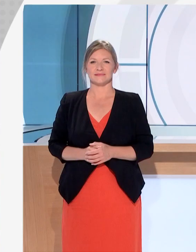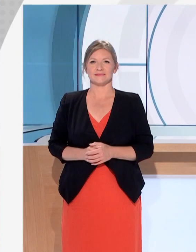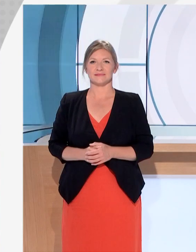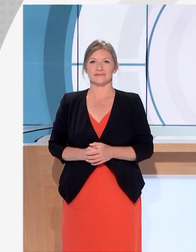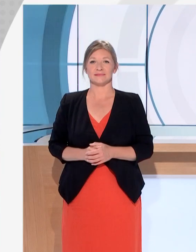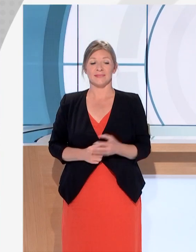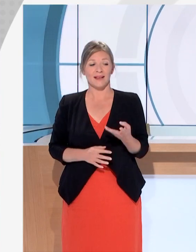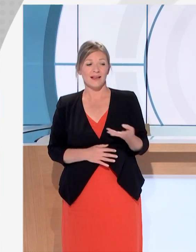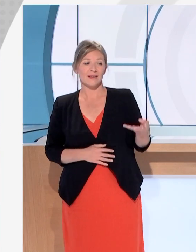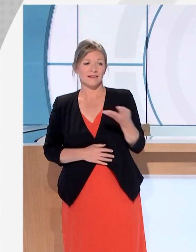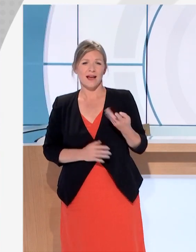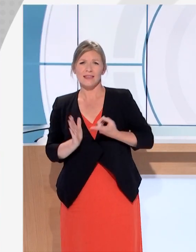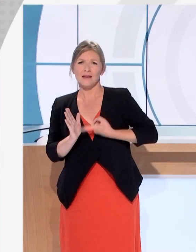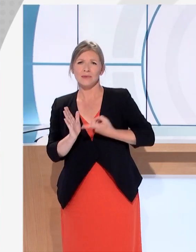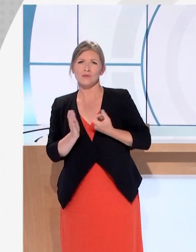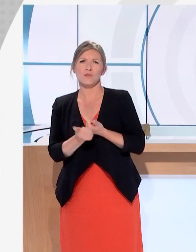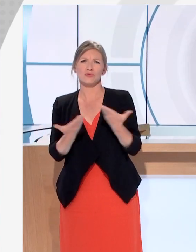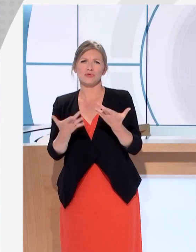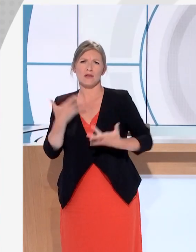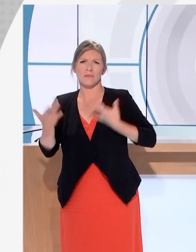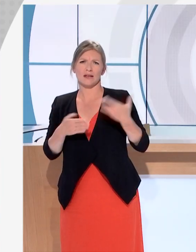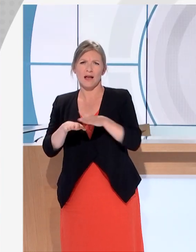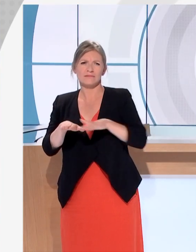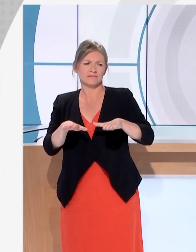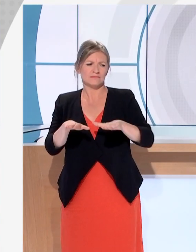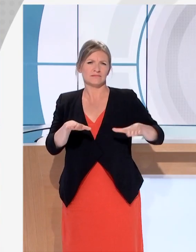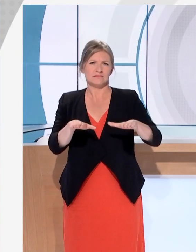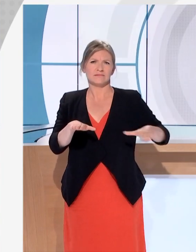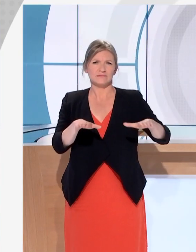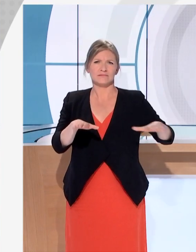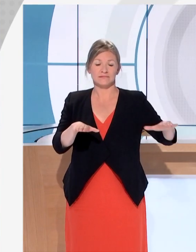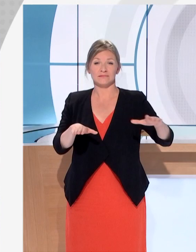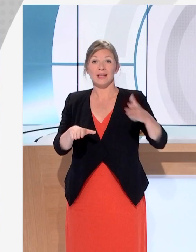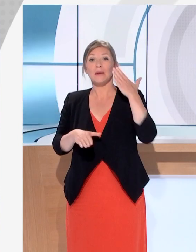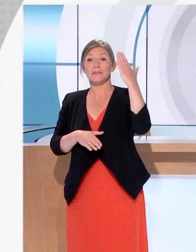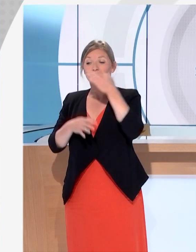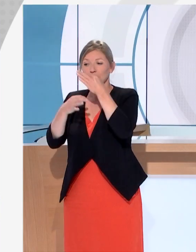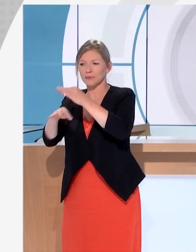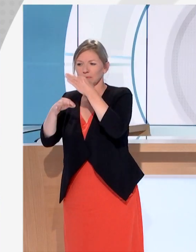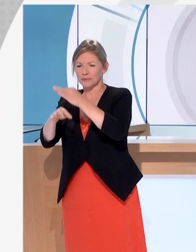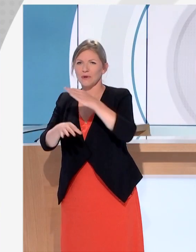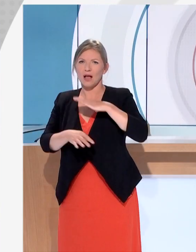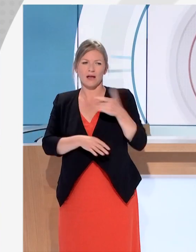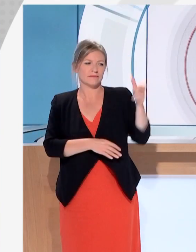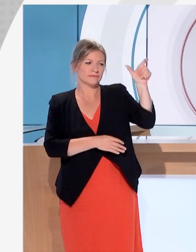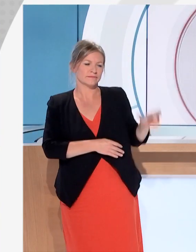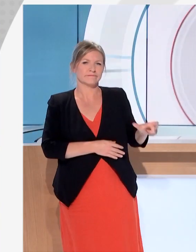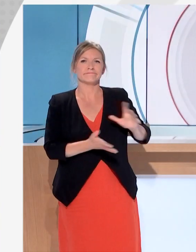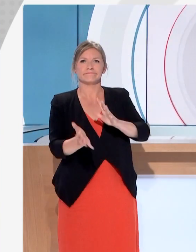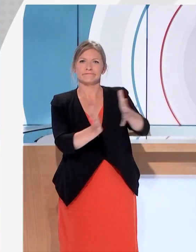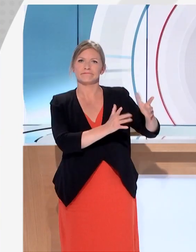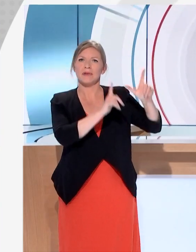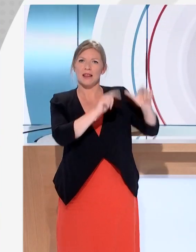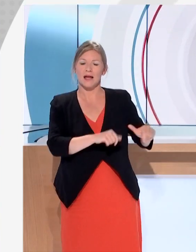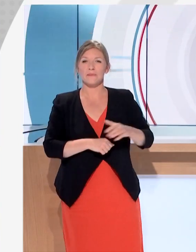Ce quatuor travaille sur plusieurs spectacles en même temps. Ceux qui sont parlés sont traduits sur scène en langue des signes. Marion